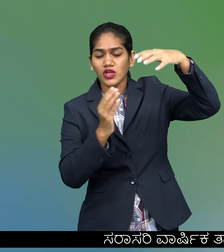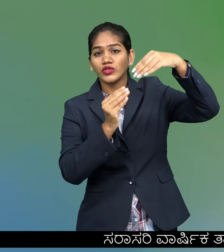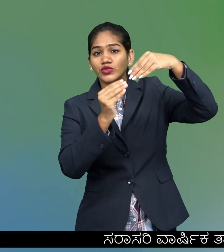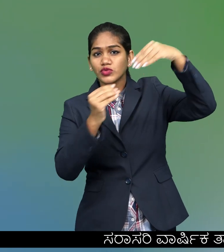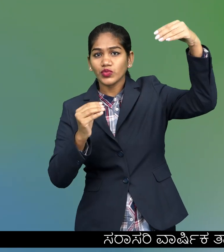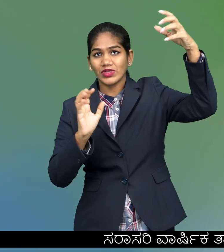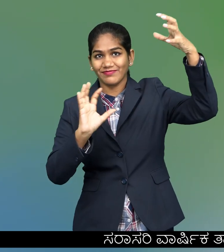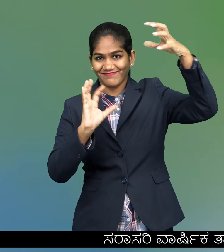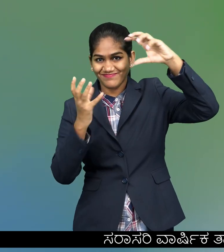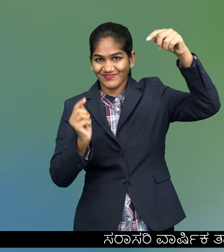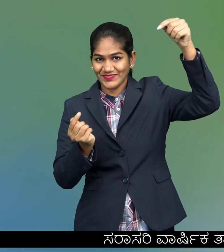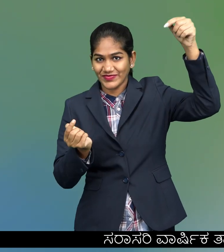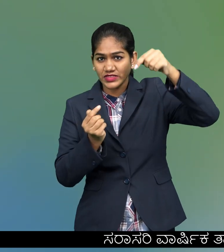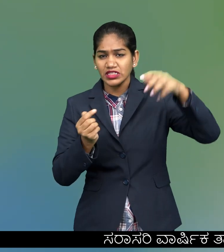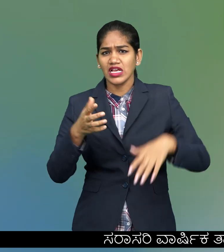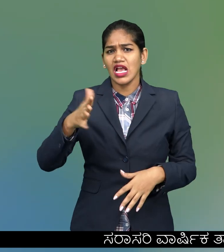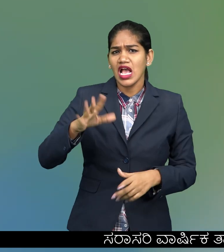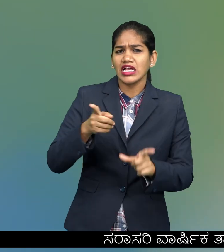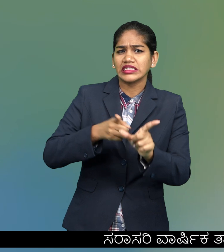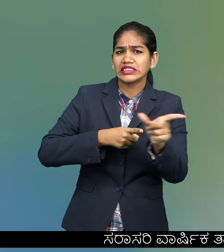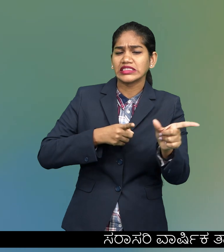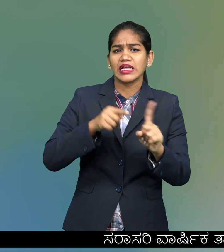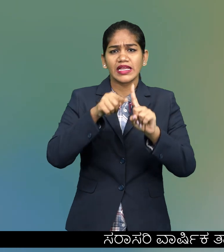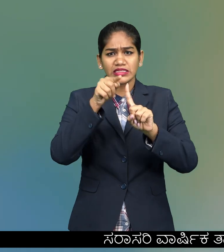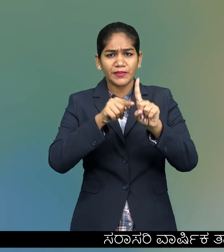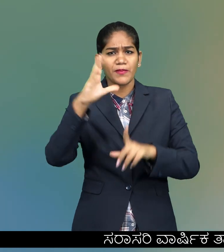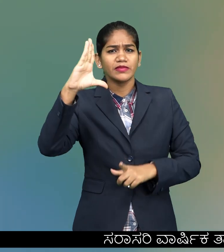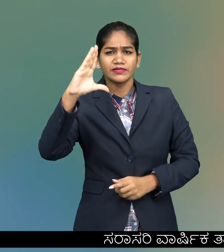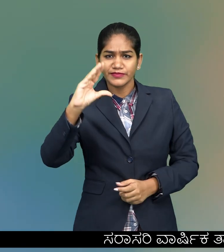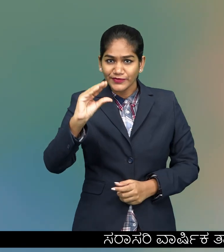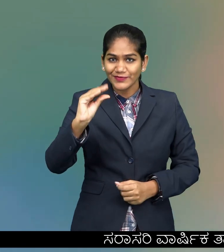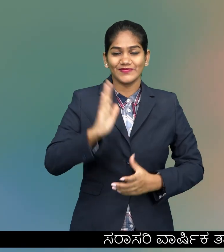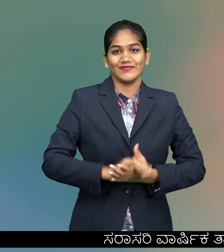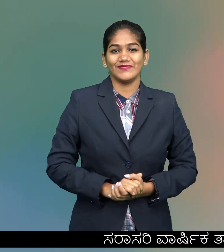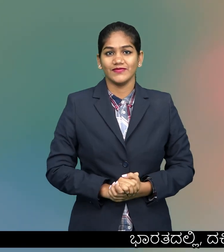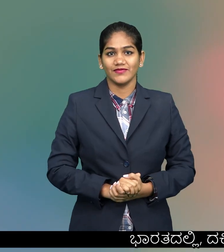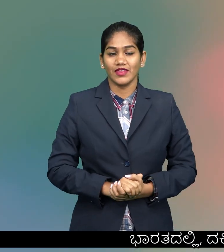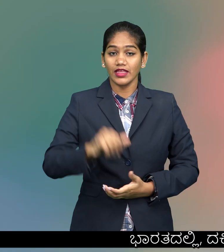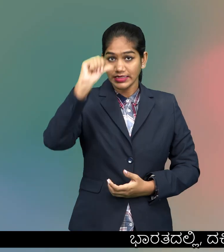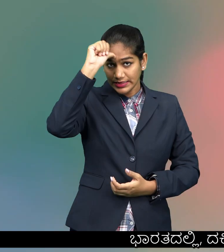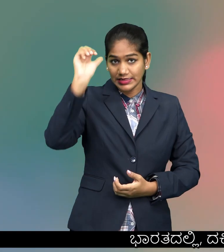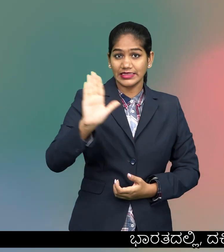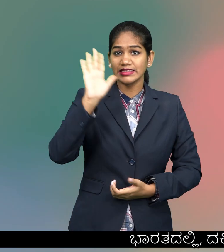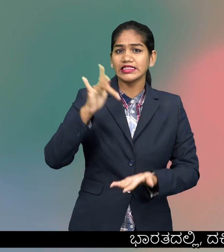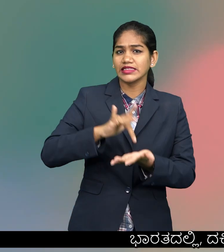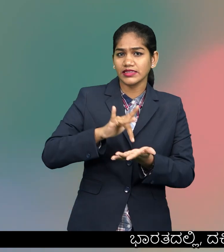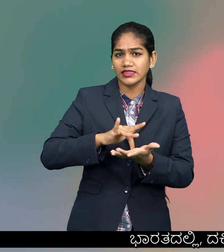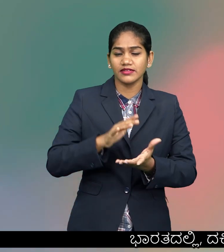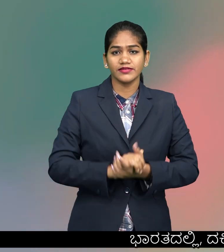ಧ್ರುವಗಳ ಕಡೆಗೆ ಚಲಿಸುವಾಗ ಸರಾಸರಿ ವಾರ್ಷಿಕ ತಾಪಮಾನವು ಕಡಿಮೆಯಾಗುತ್ತದೆ. ಭಾರತದಲ್ಲಿ ದಕ್ಷಿಣ ಭಾಗವು ಸಮಾಜ